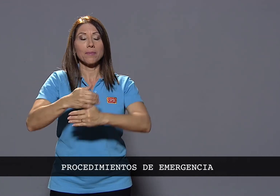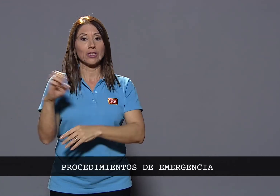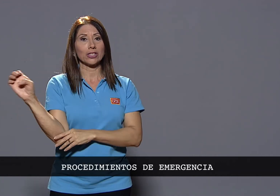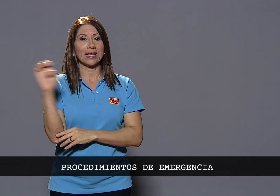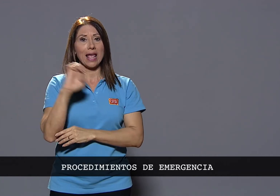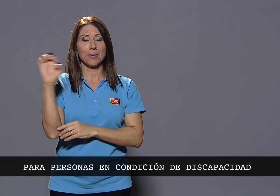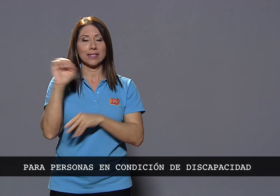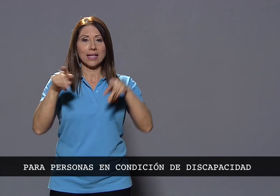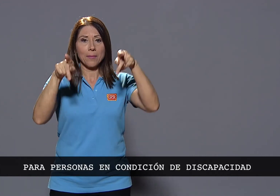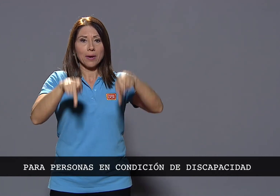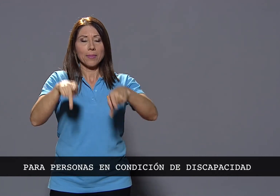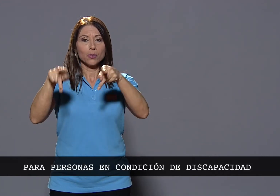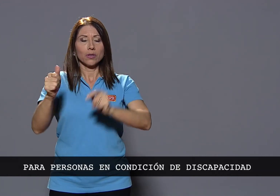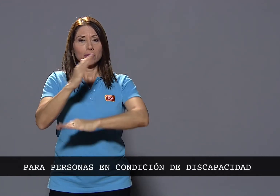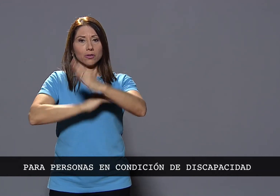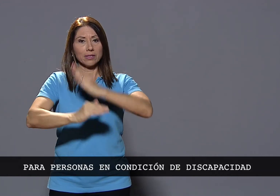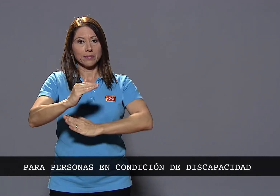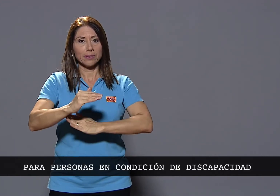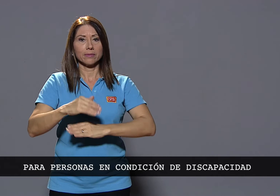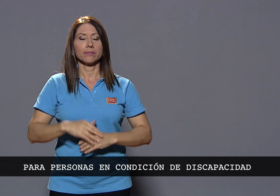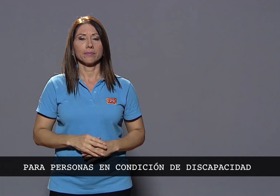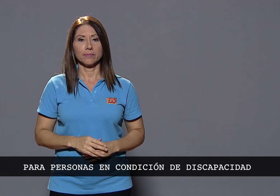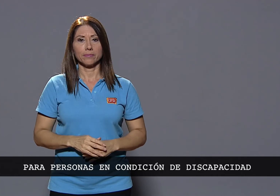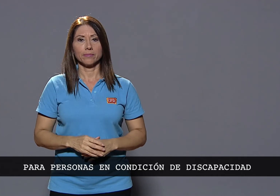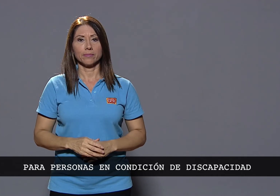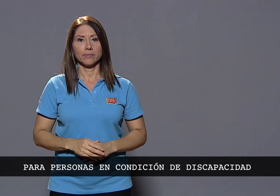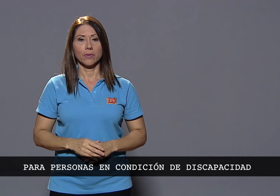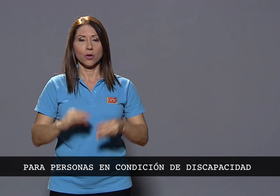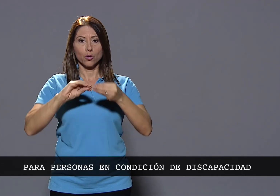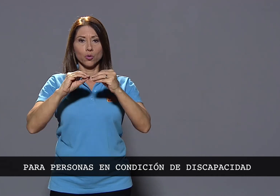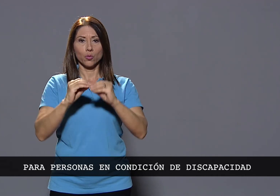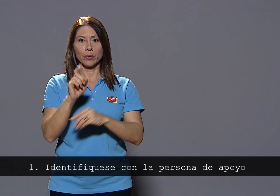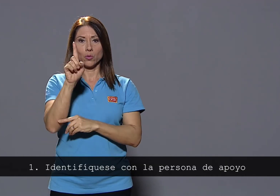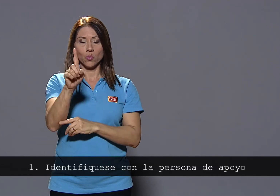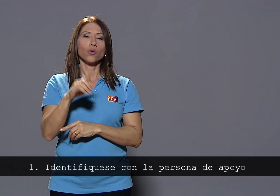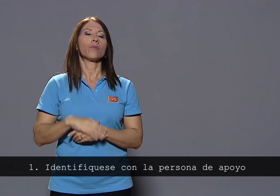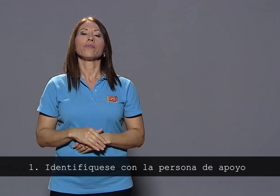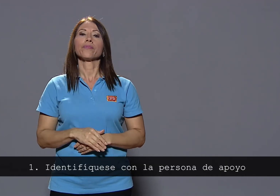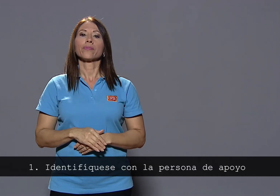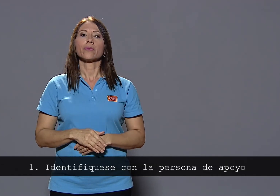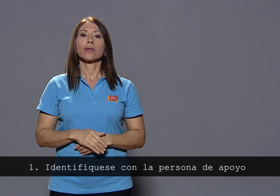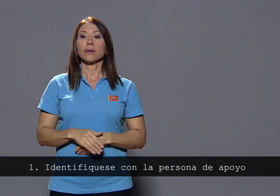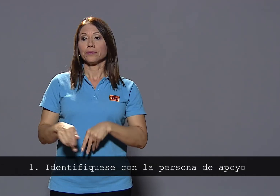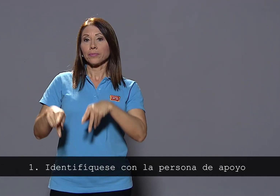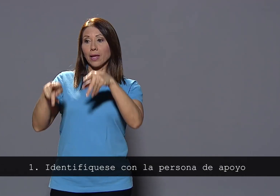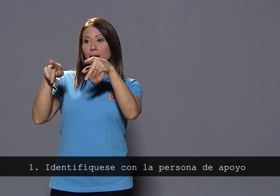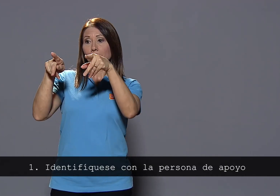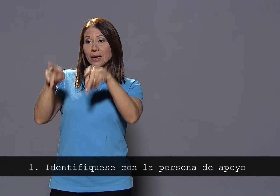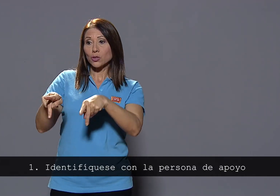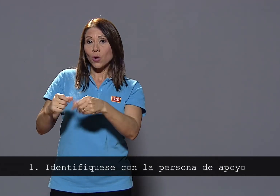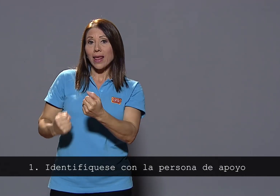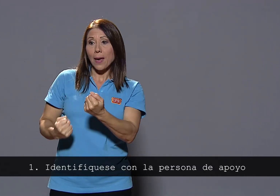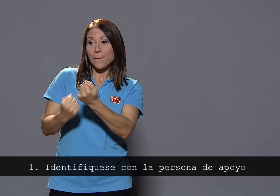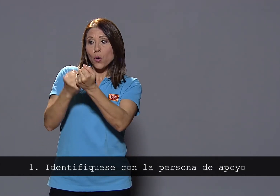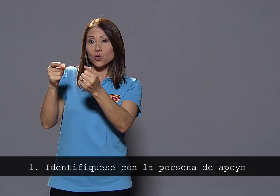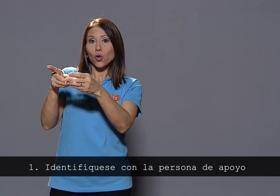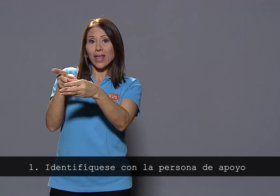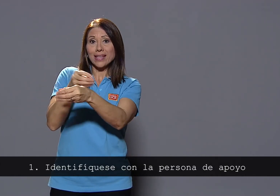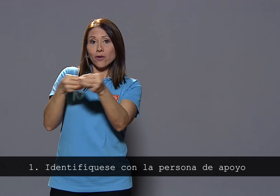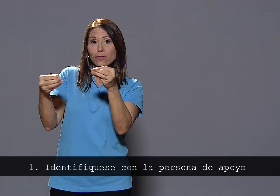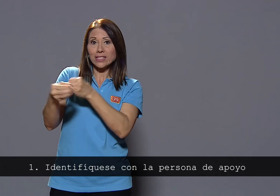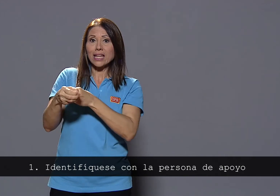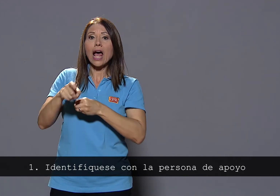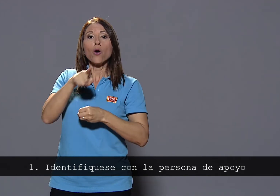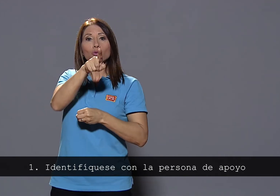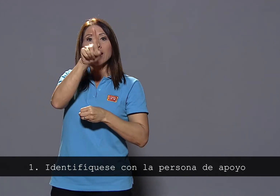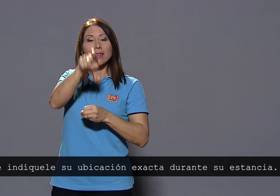Procedimientos de emergencia para personas en condición de discapacidad. 1. Identifíquese con la persona de apoyo de esta